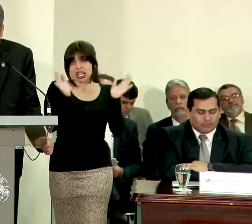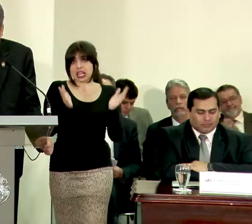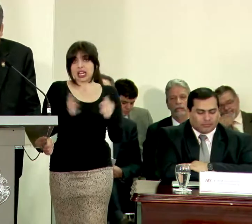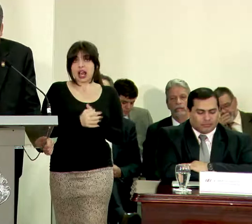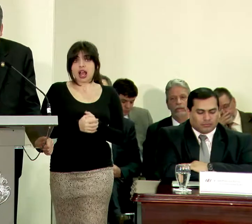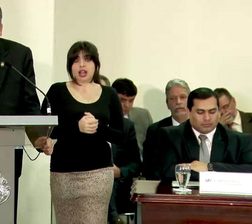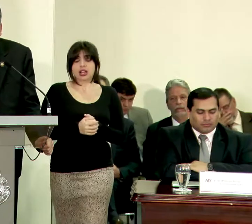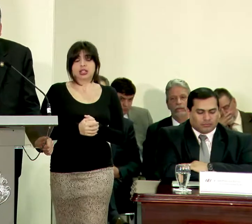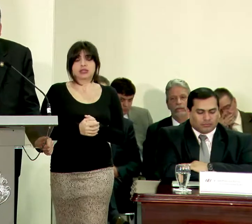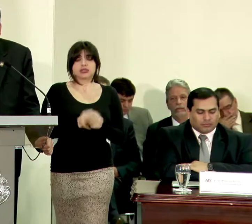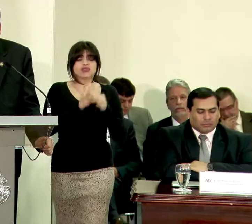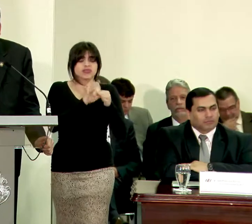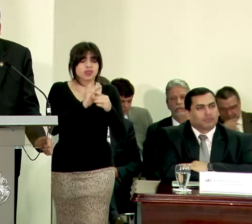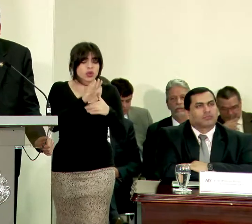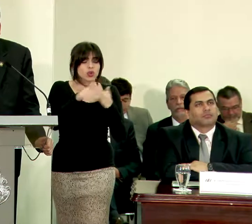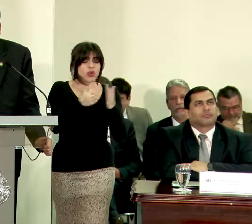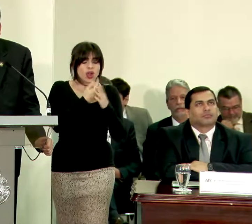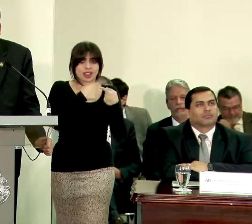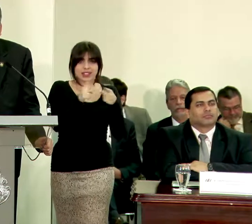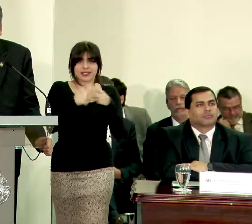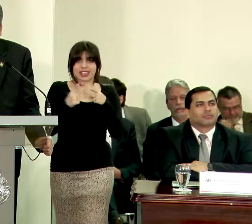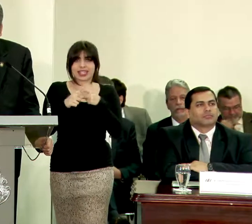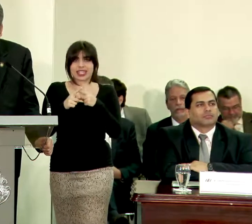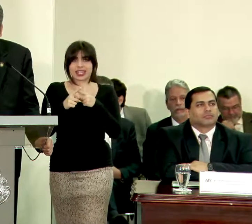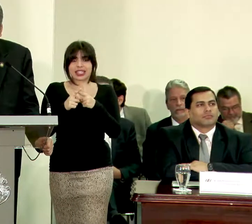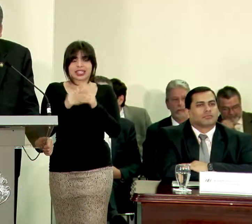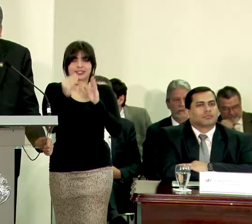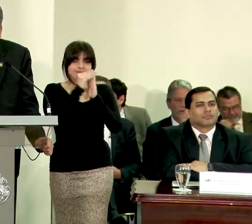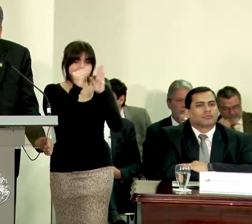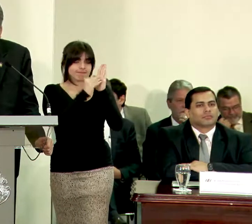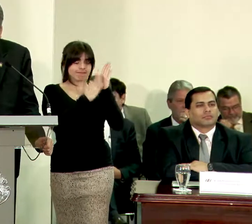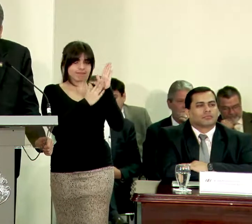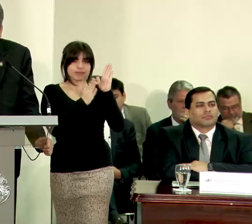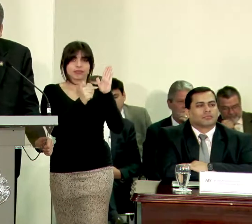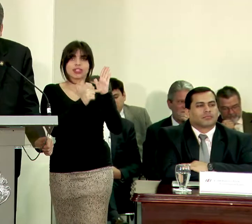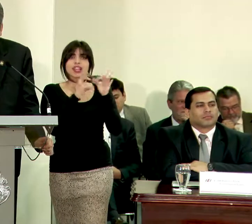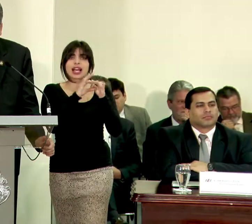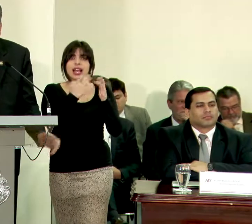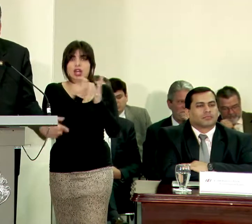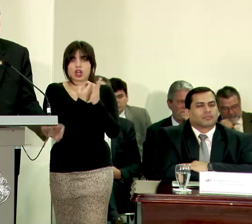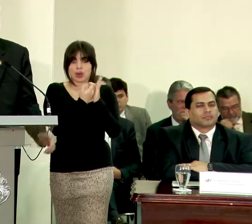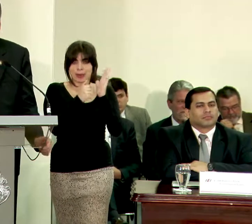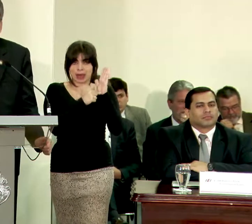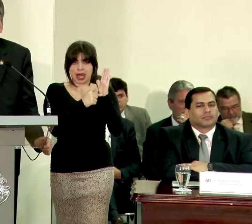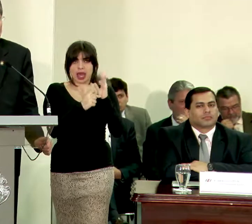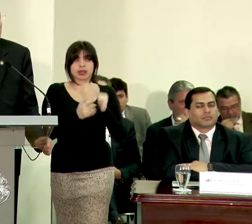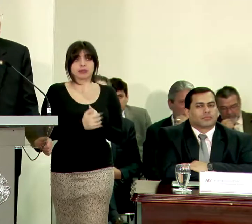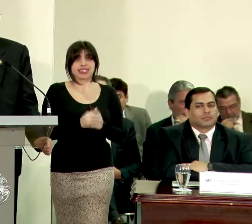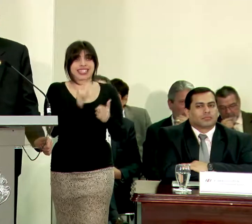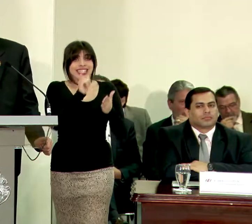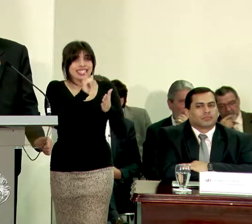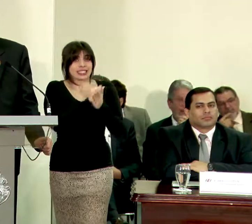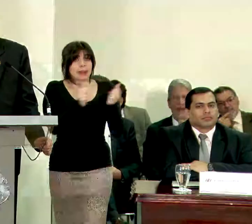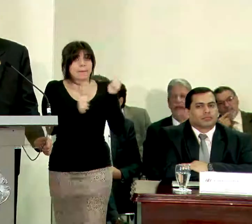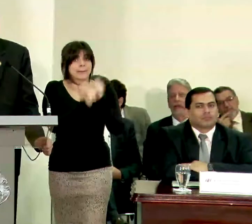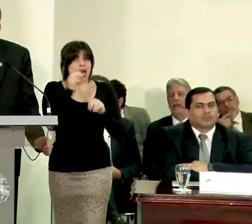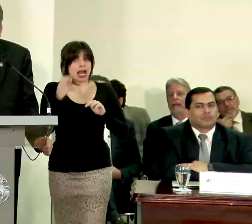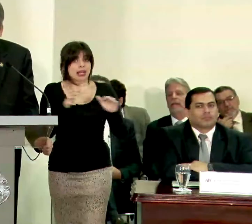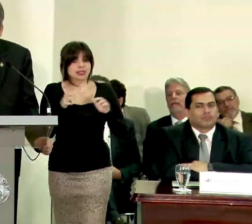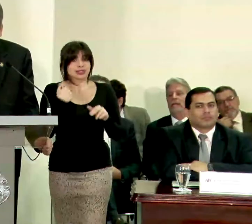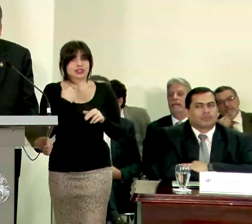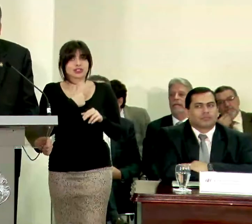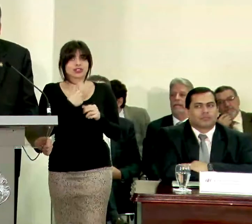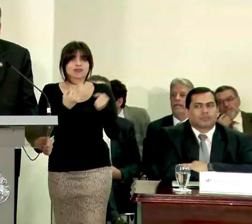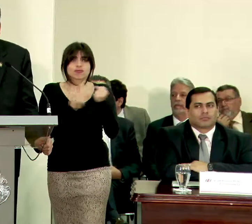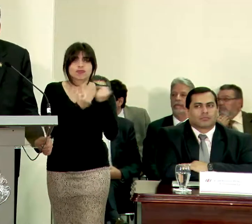generalizado en todos los diferentes estamentos de la economía. Este mayor dinamismo que estamos